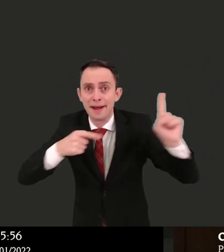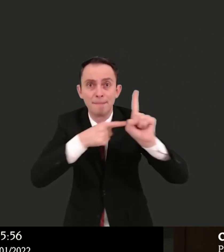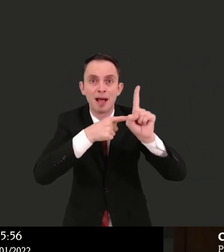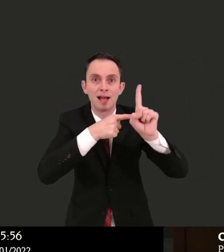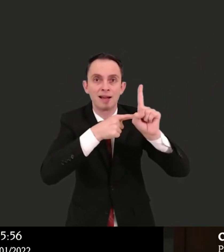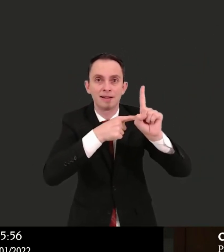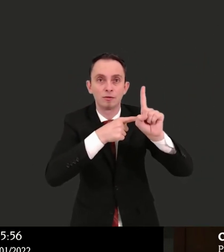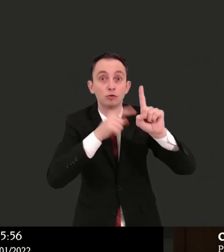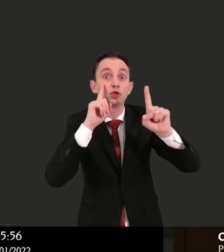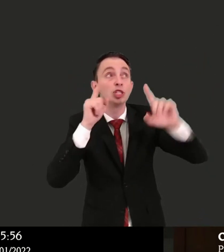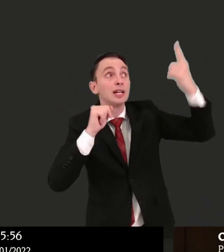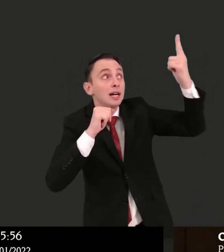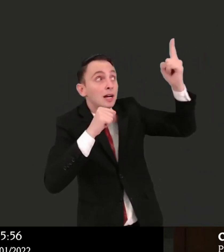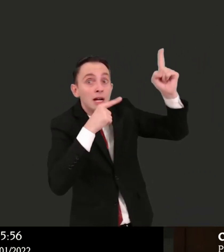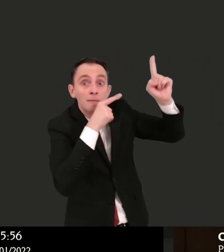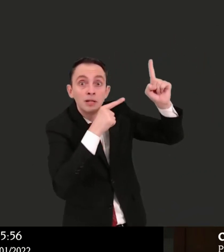olhe para a direita, não olhe para trás.